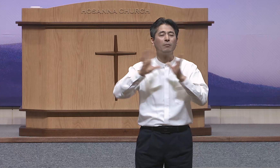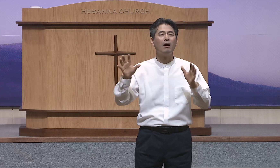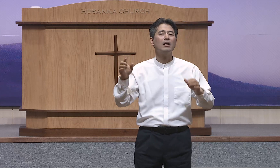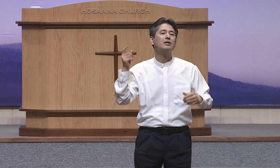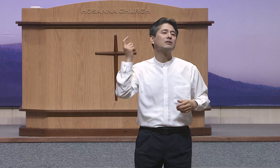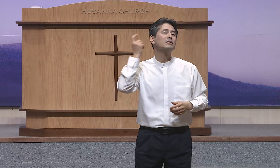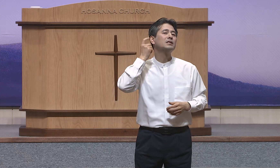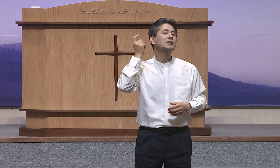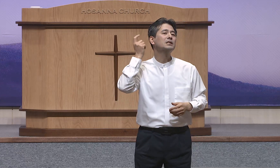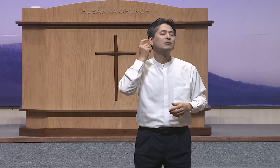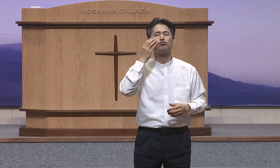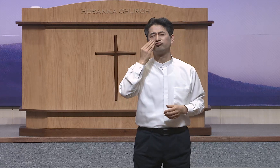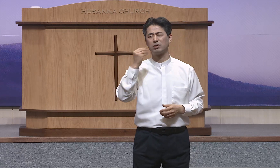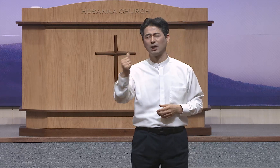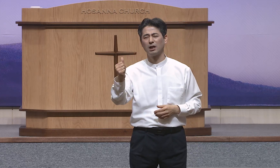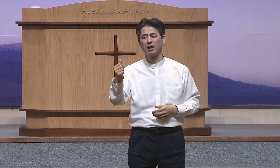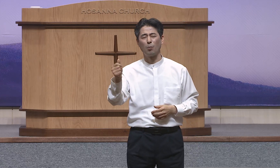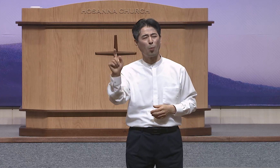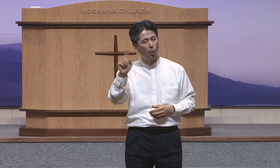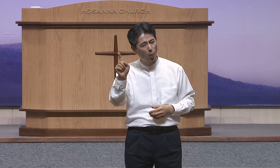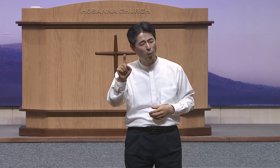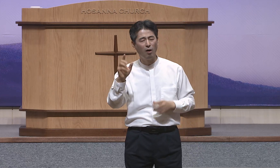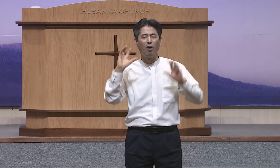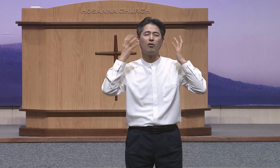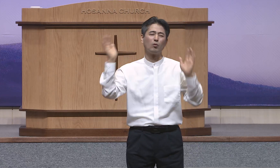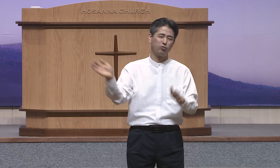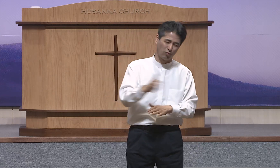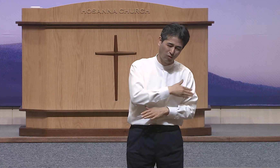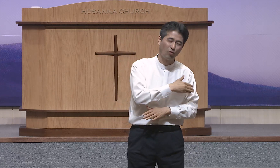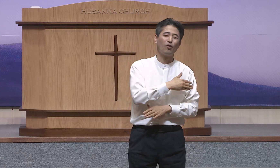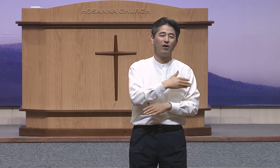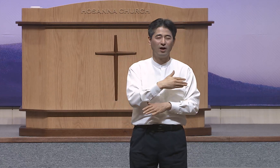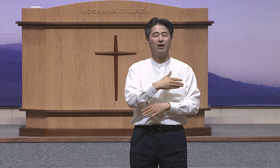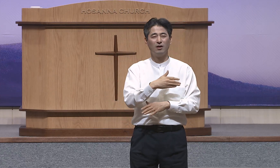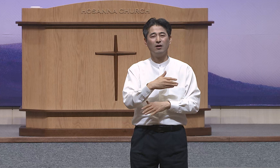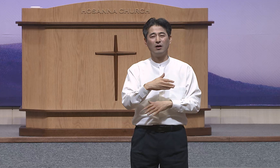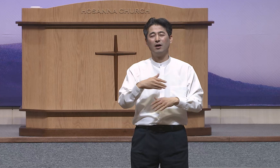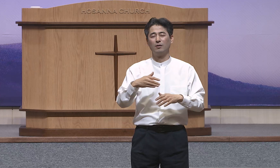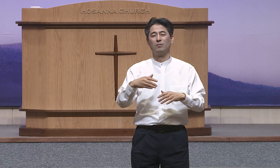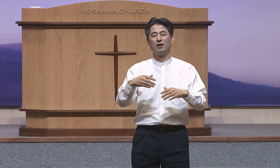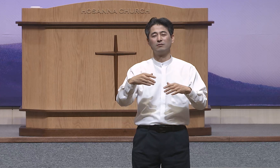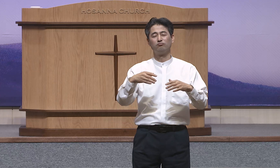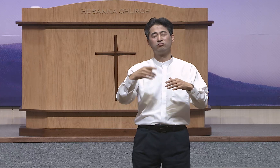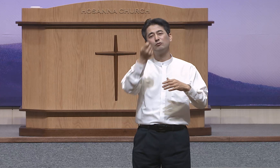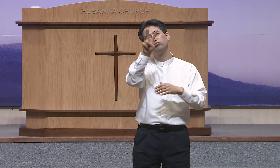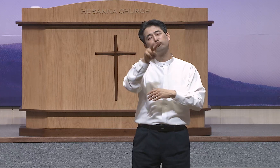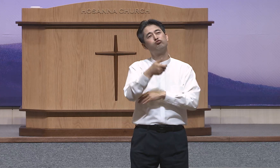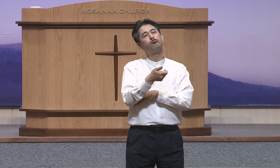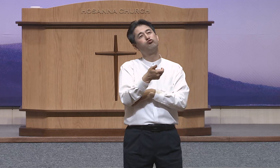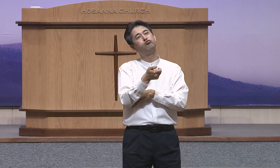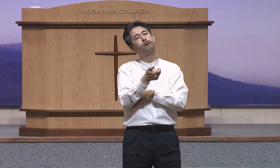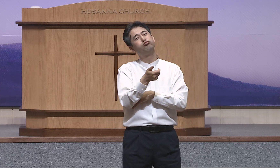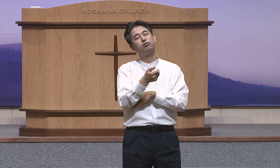음악에 대해 상관없이 그냥 들리는, 어렸을 때부터 텔레비전이나 뭐 이런 거